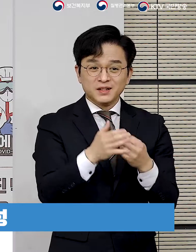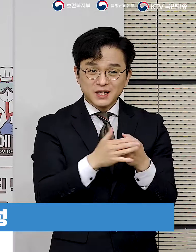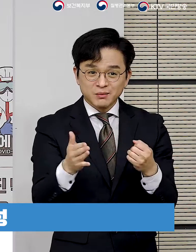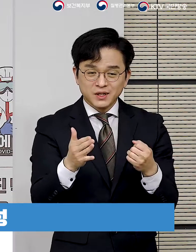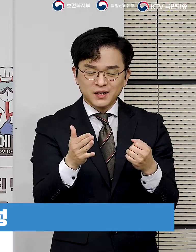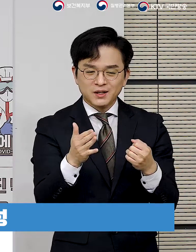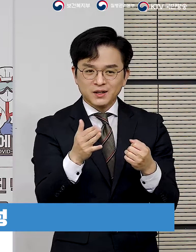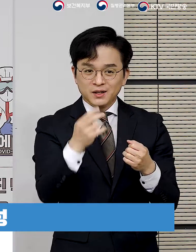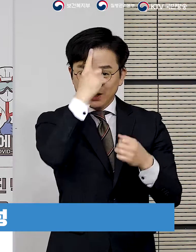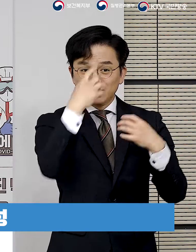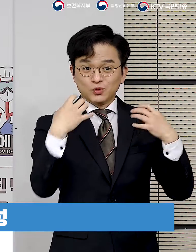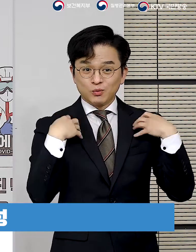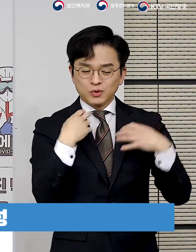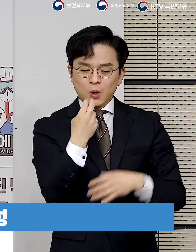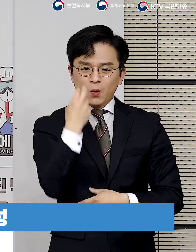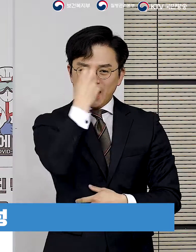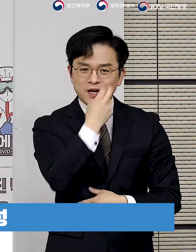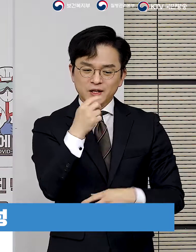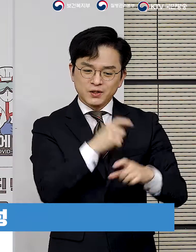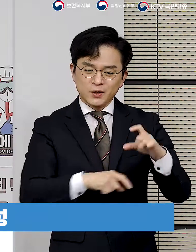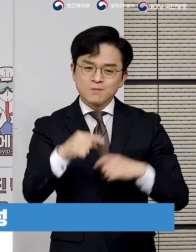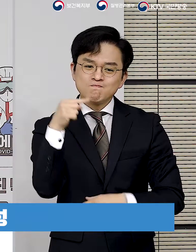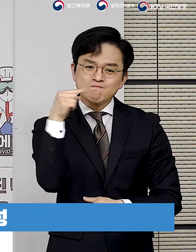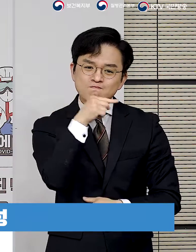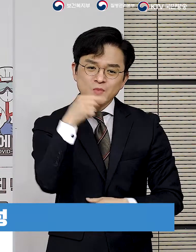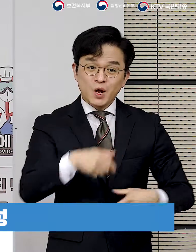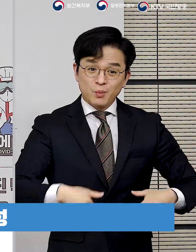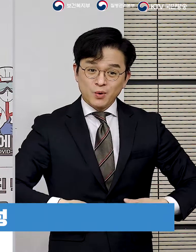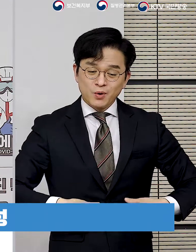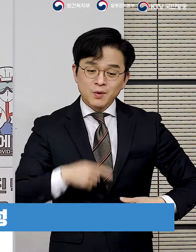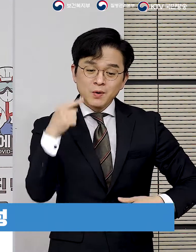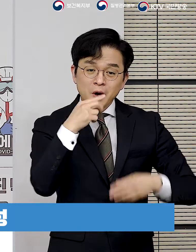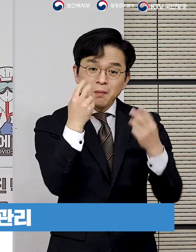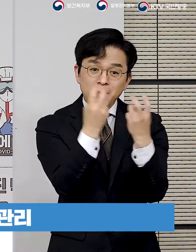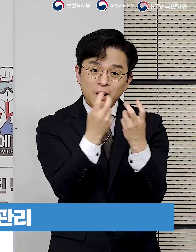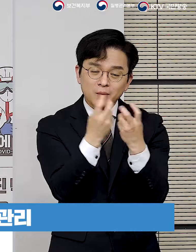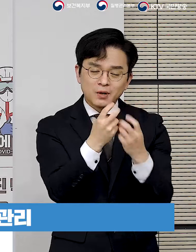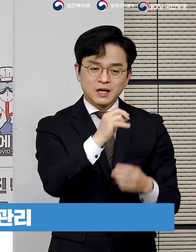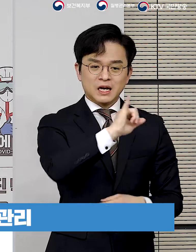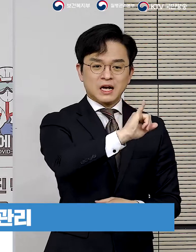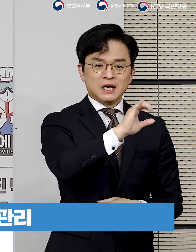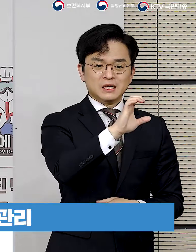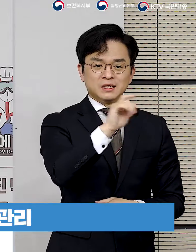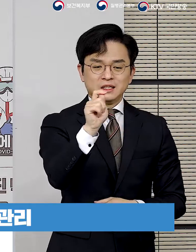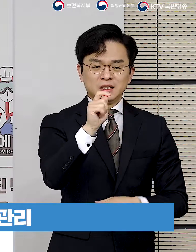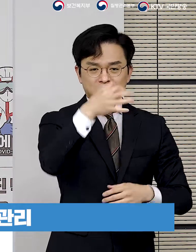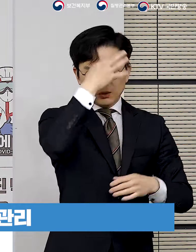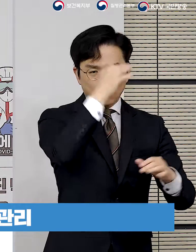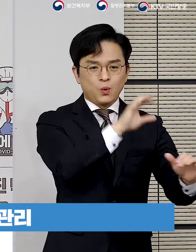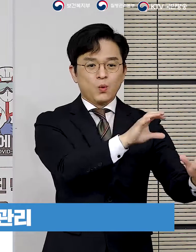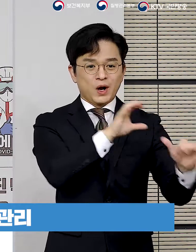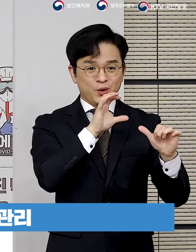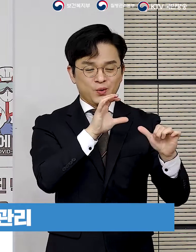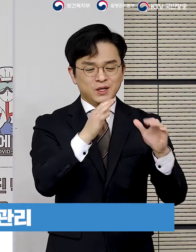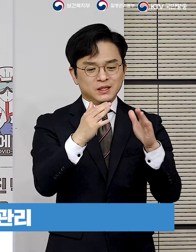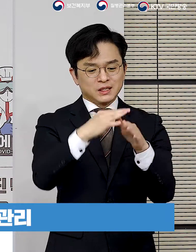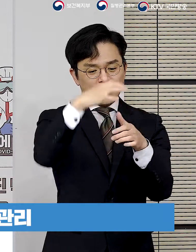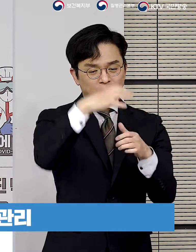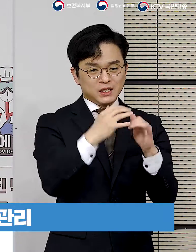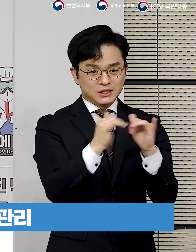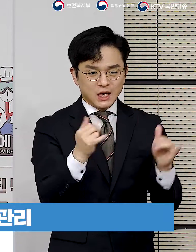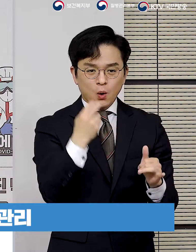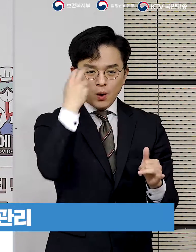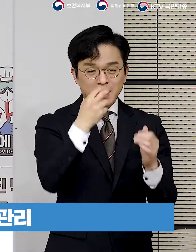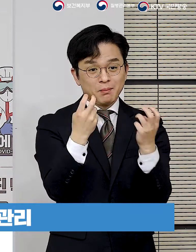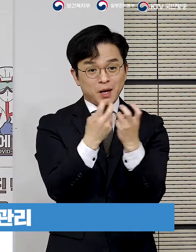관리가 강화될 필요성이 있습니다. 이를 위하여 ICT 기술을 활용한 자가격리자